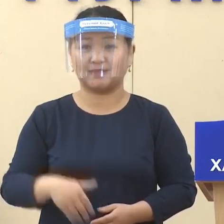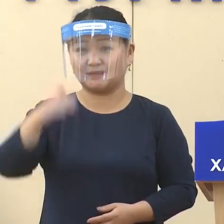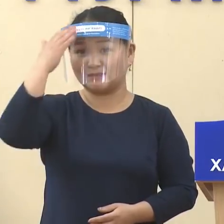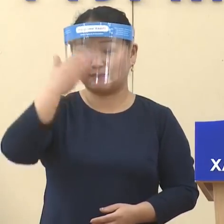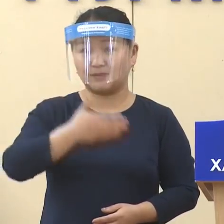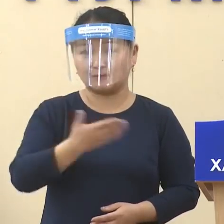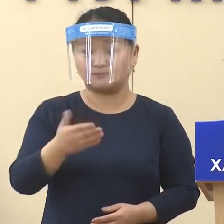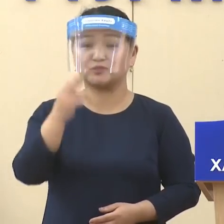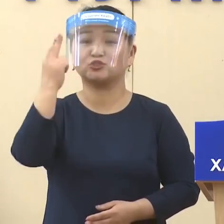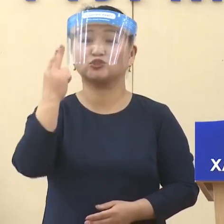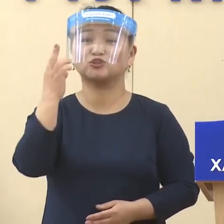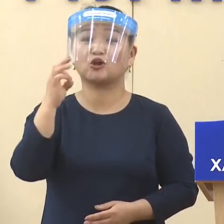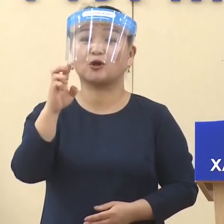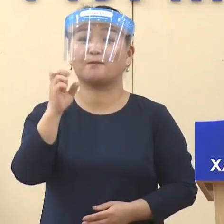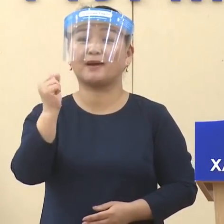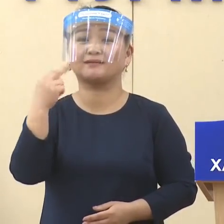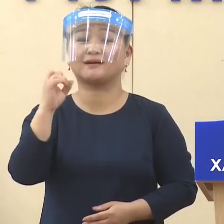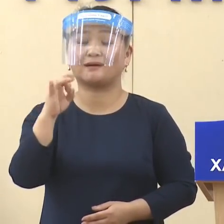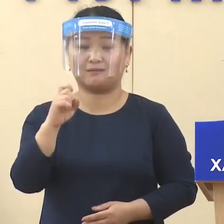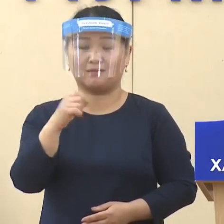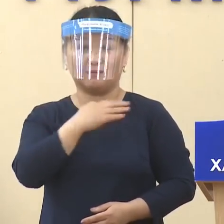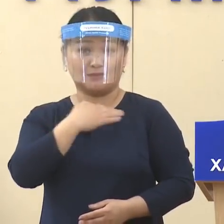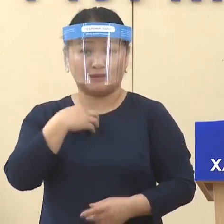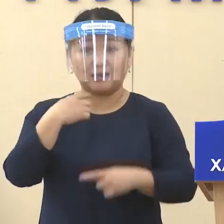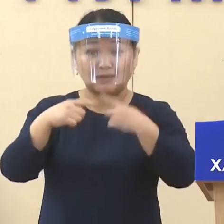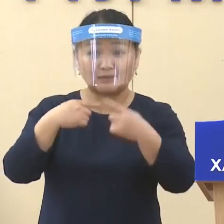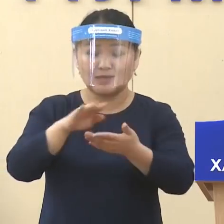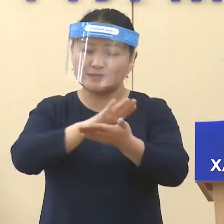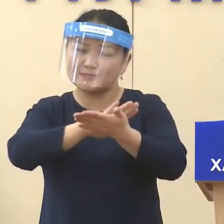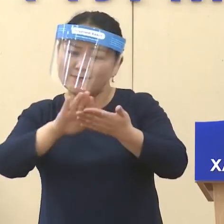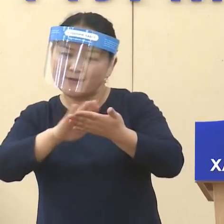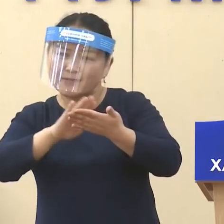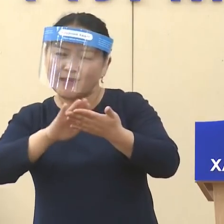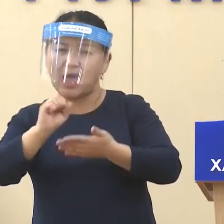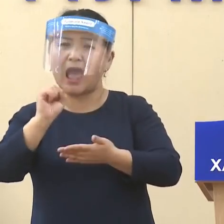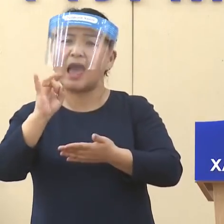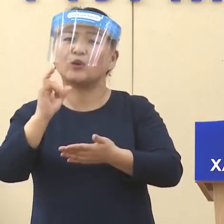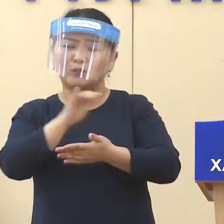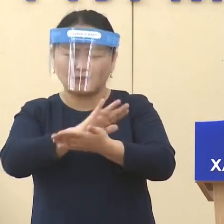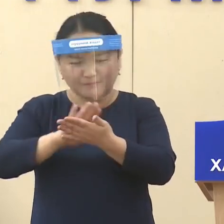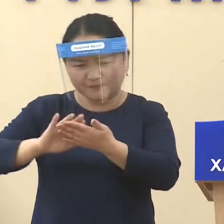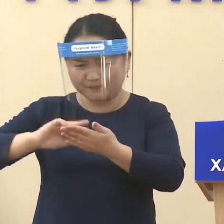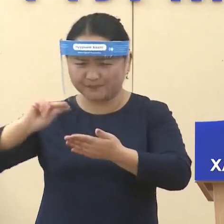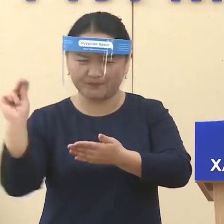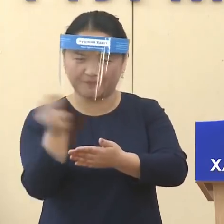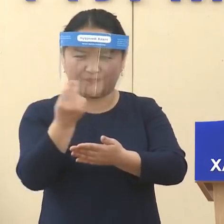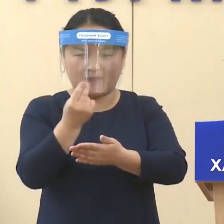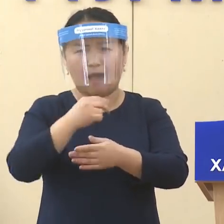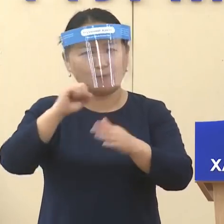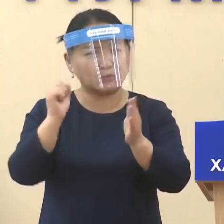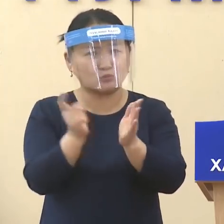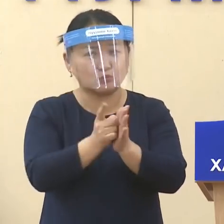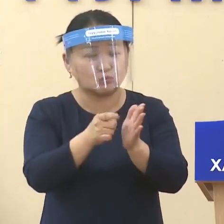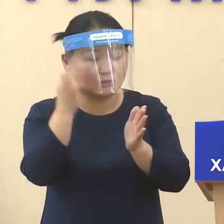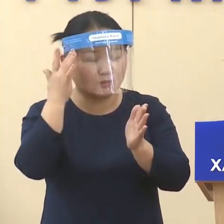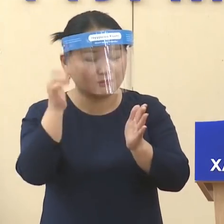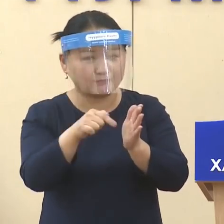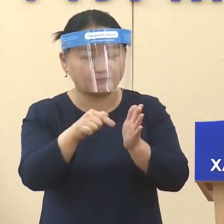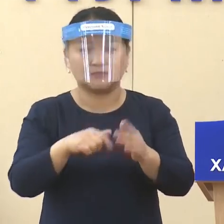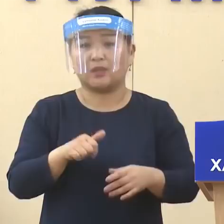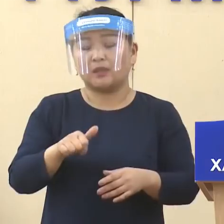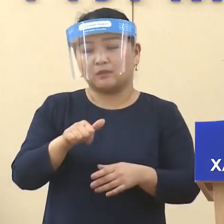Засаа маань цаг бодох дарга ярьлаа. Энэ цэвэрлэгээ, ариутгал, халдвар гүйцэтгэл гэдэг бол коронавирусээс урьдчилан сэргийлэх маш чухал одоо аргын нэг юм.